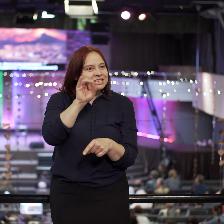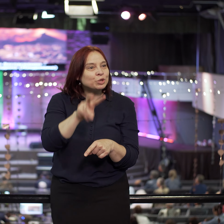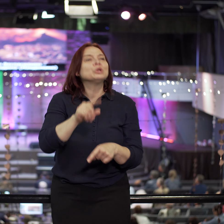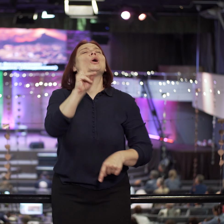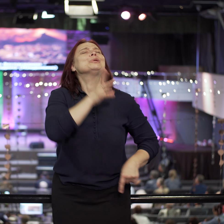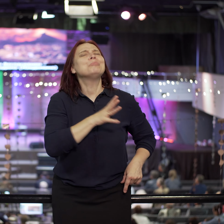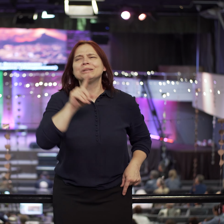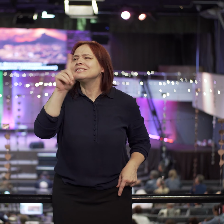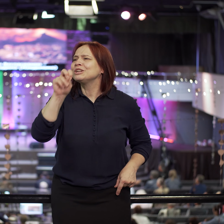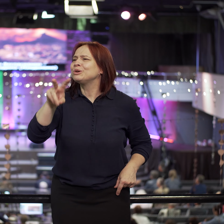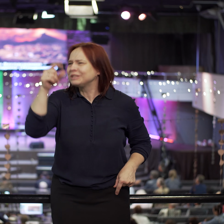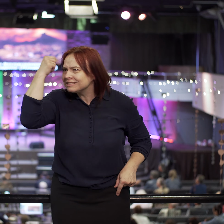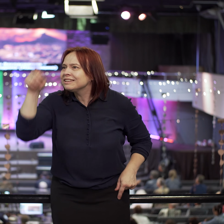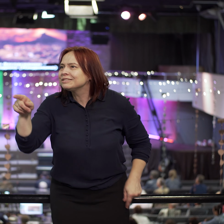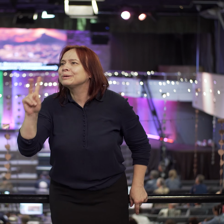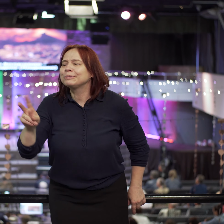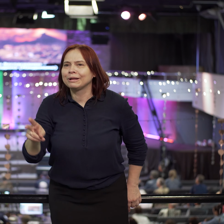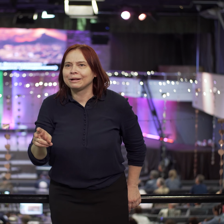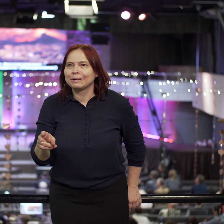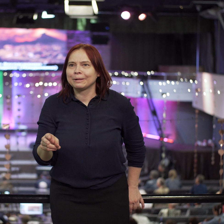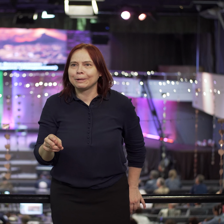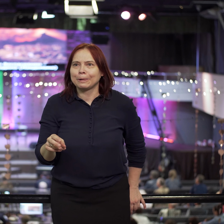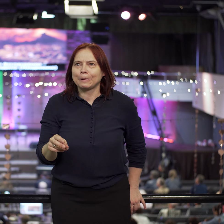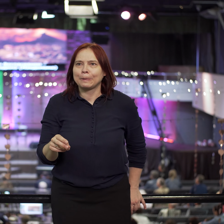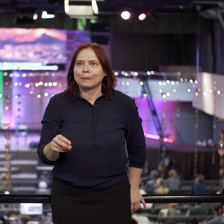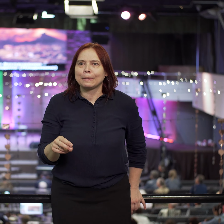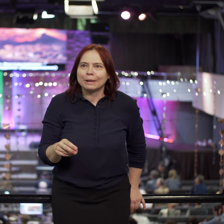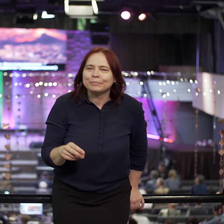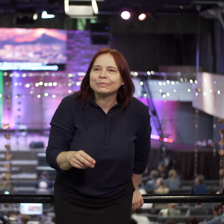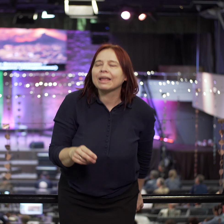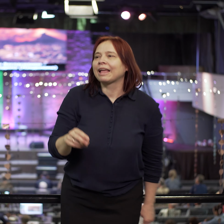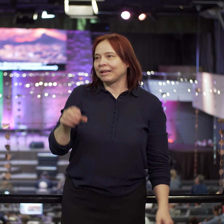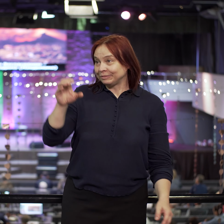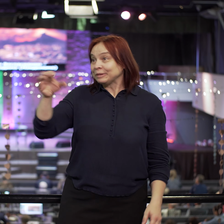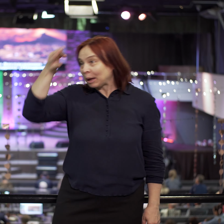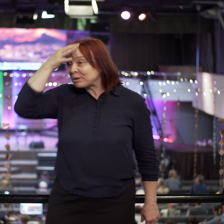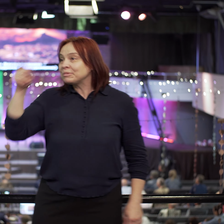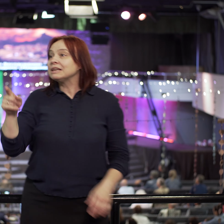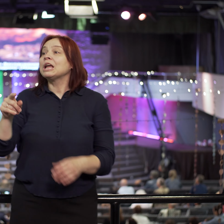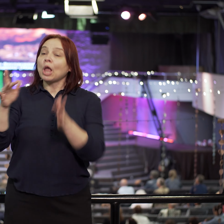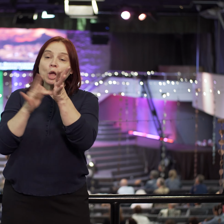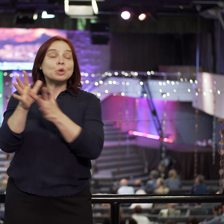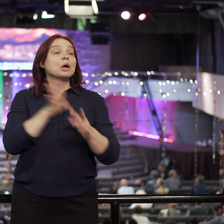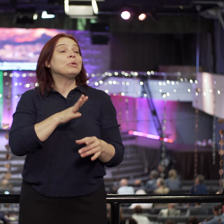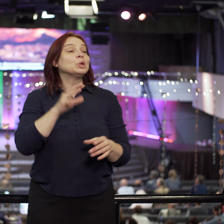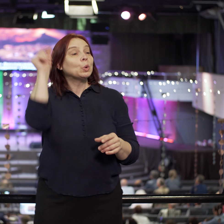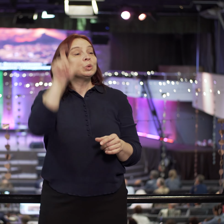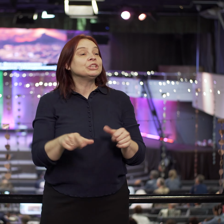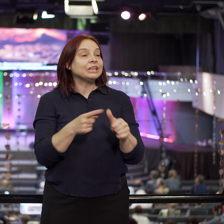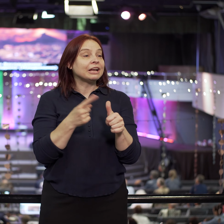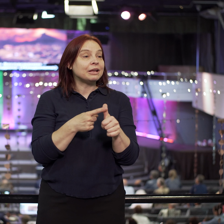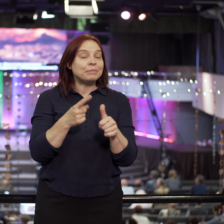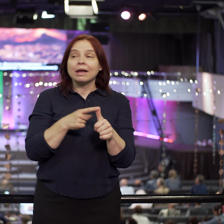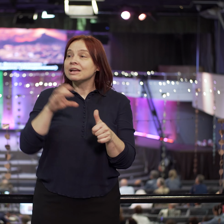зелот? Да? Надо же. Симон был. Симон. Как его еще